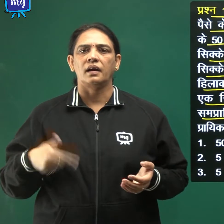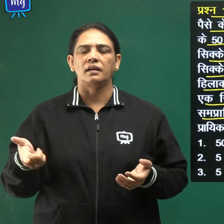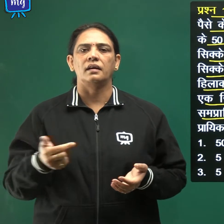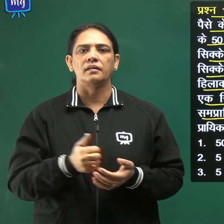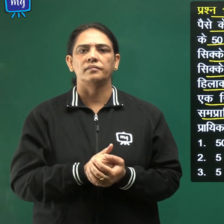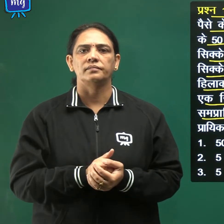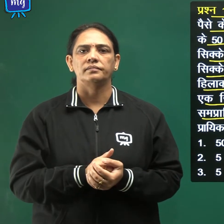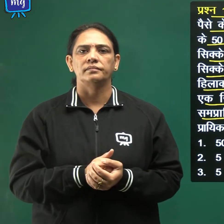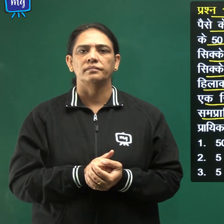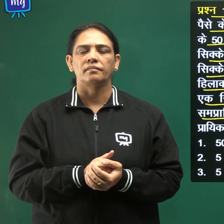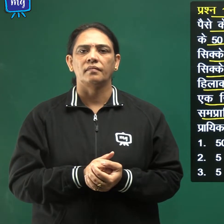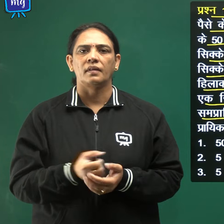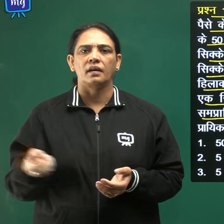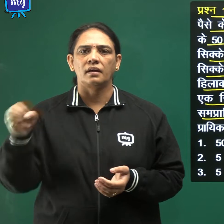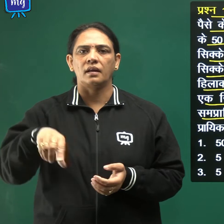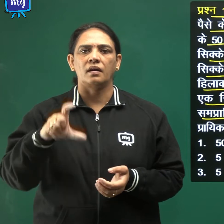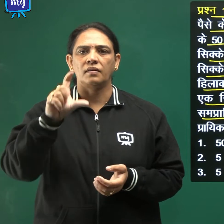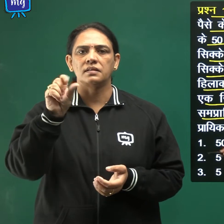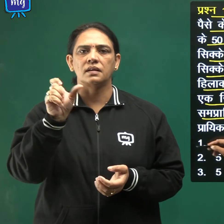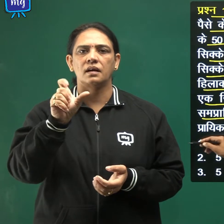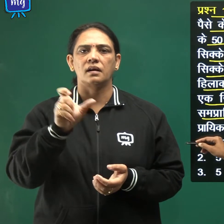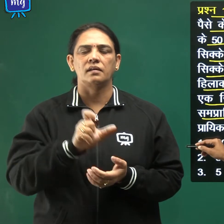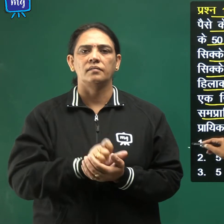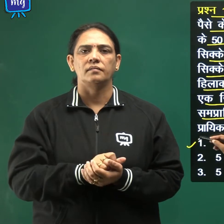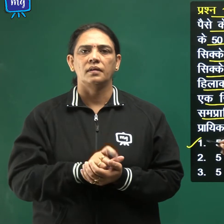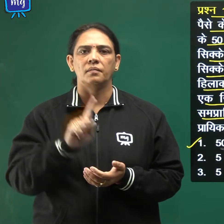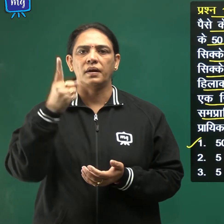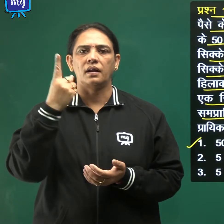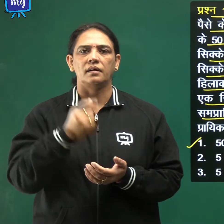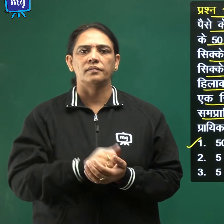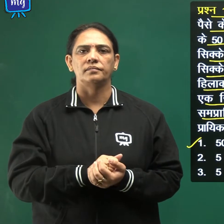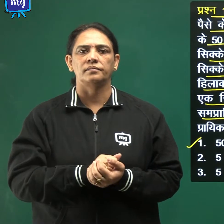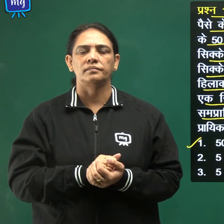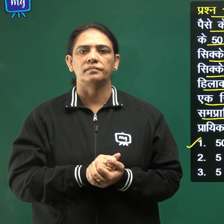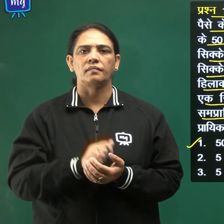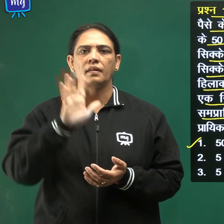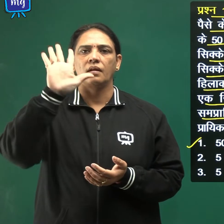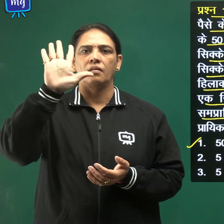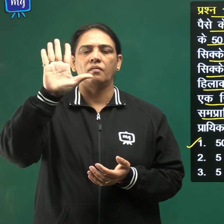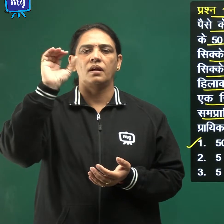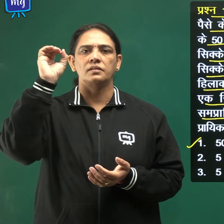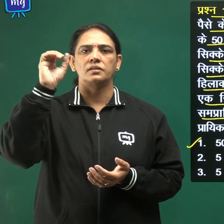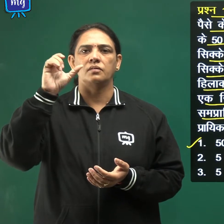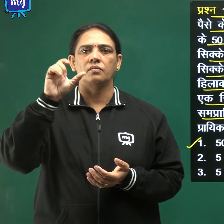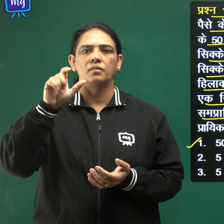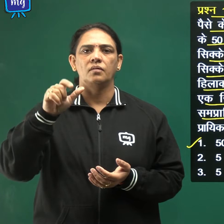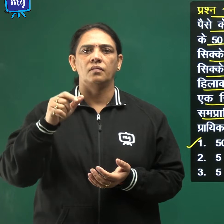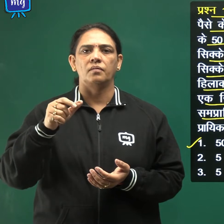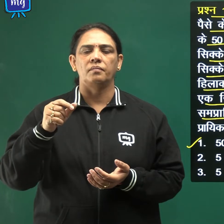लुट की घेरा हुआ सिक्का का पहला 50 पैसे का